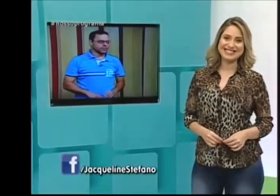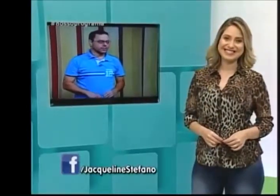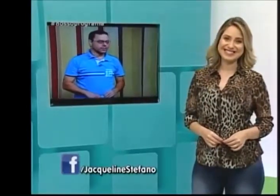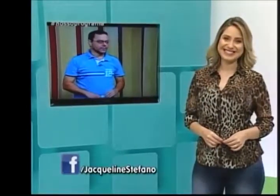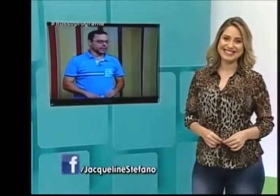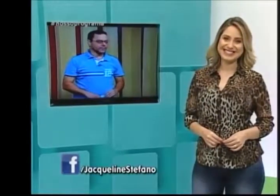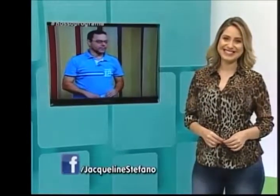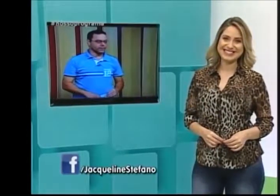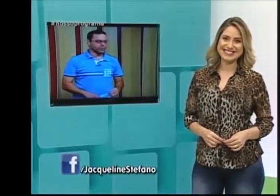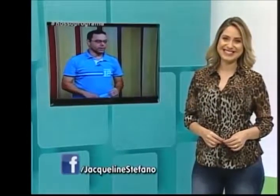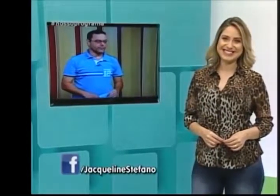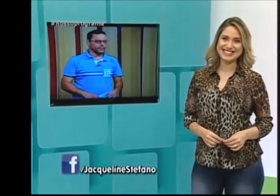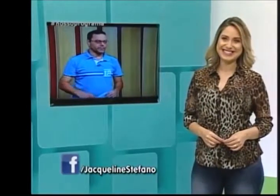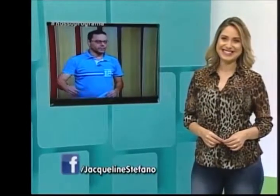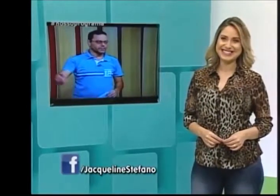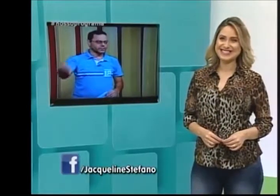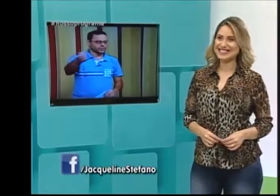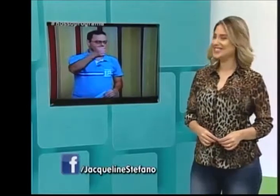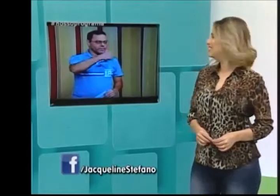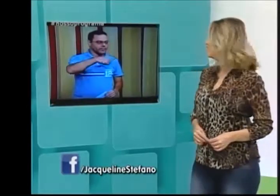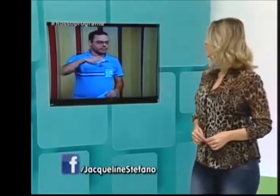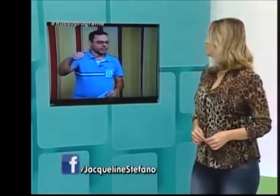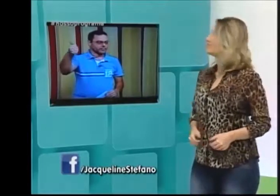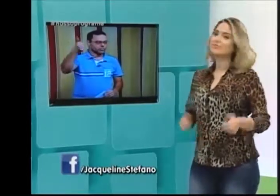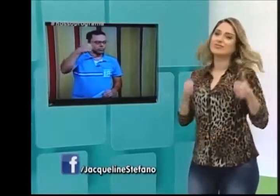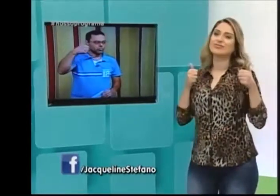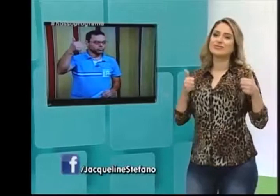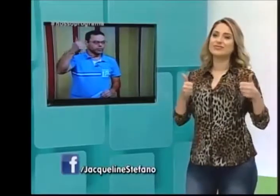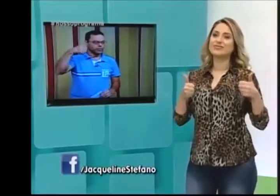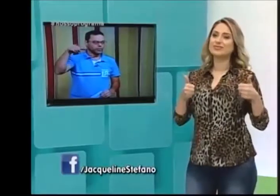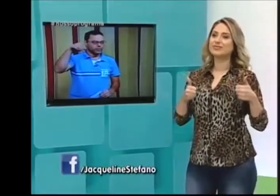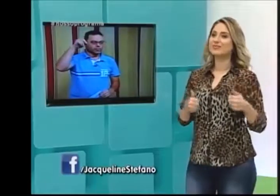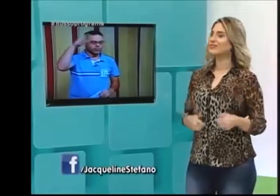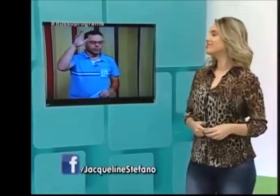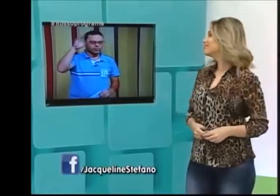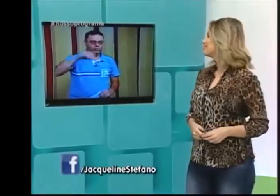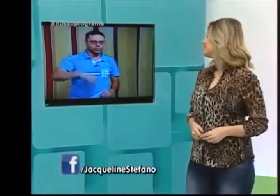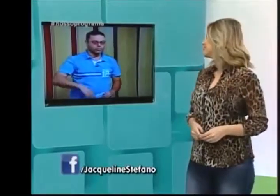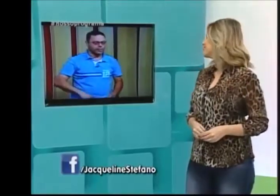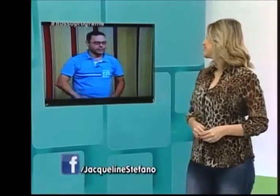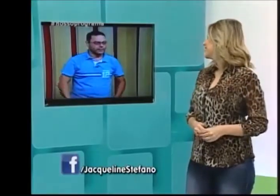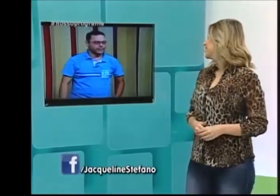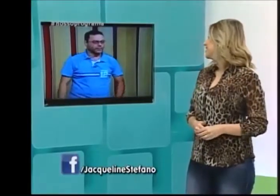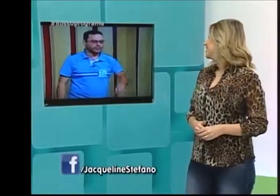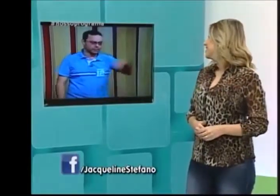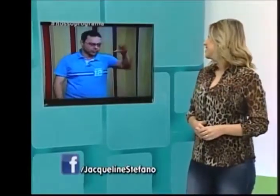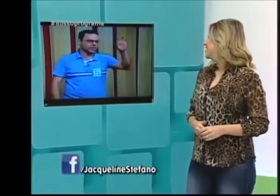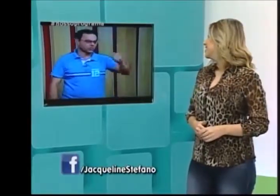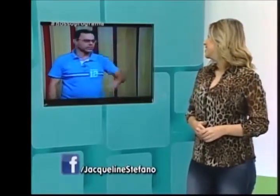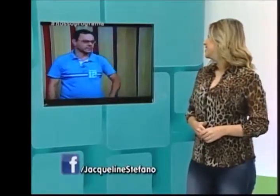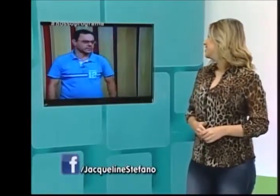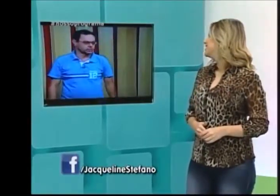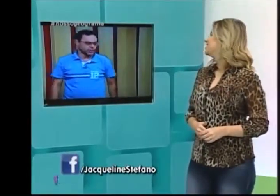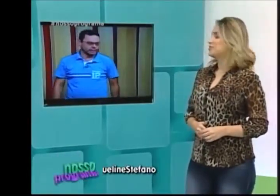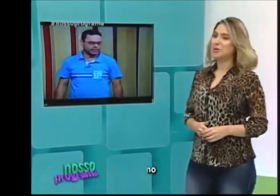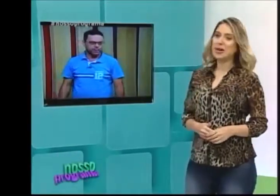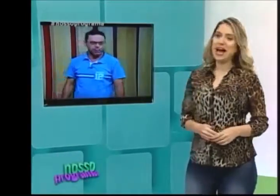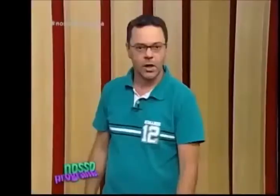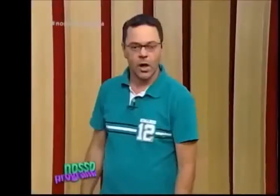Jaqueline Stefano. Boa tarde mesmo. Joinha para todo mundo aí. Vamos dar um giro pelo planeta Terra para saber o que está acontecendo por aí, tá bom? Vamos lá.